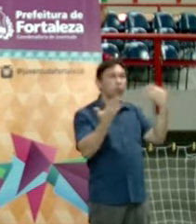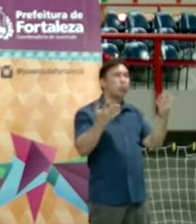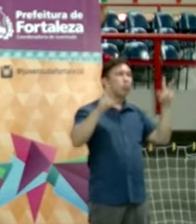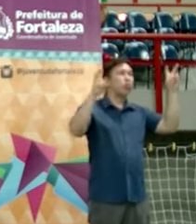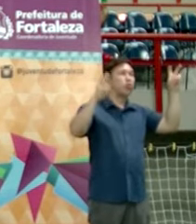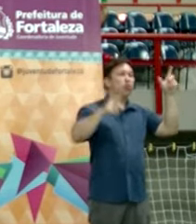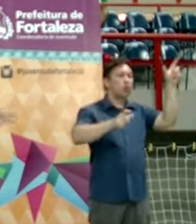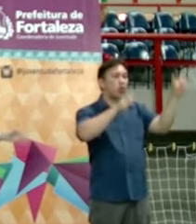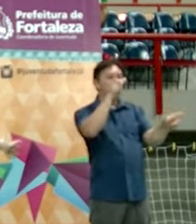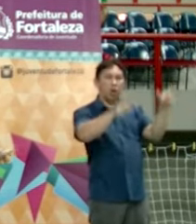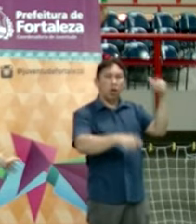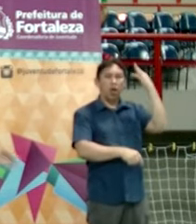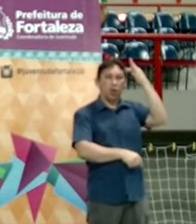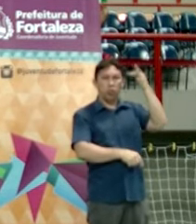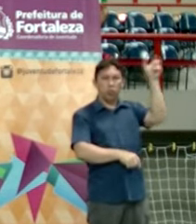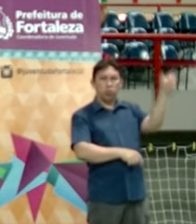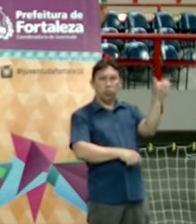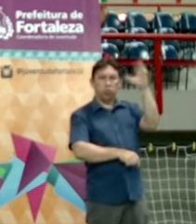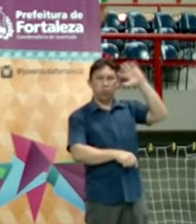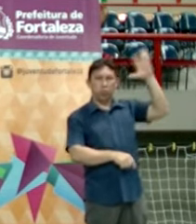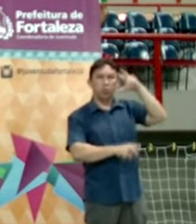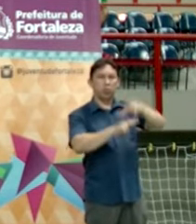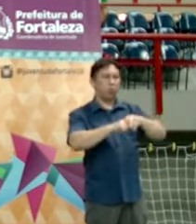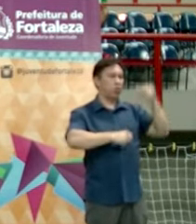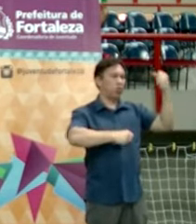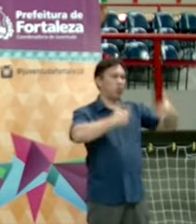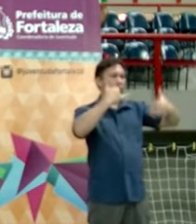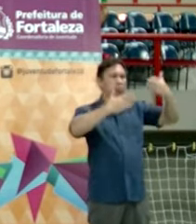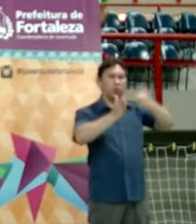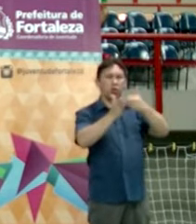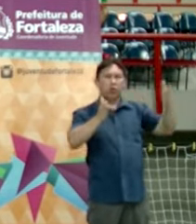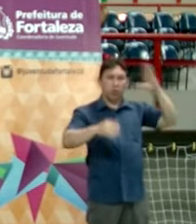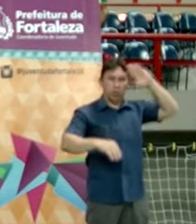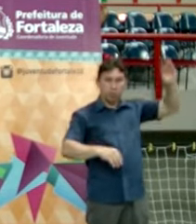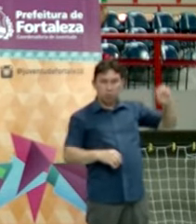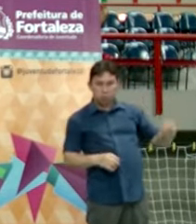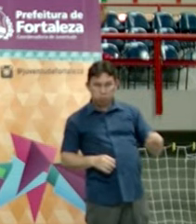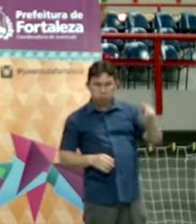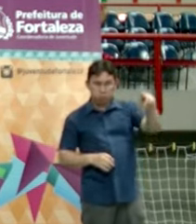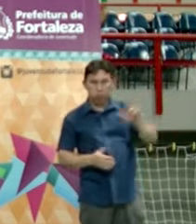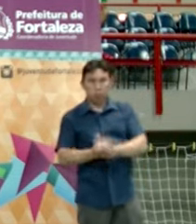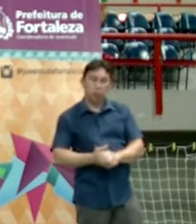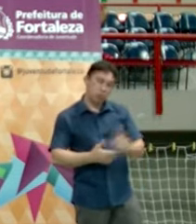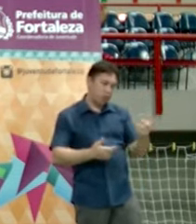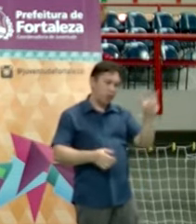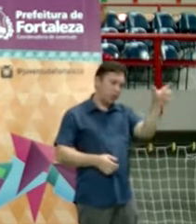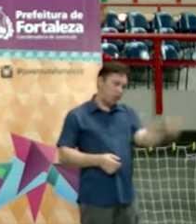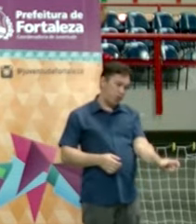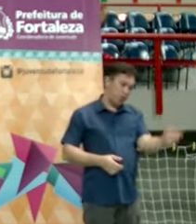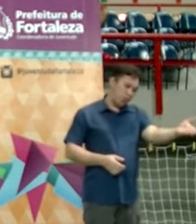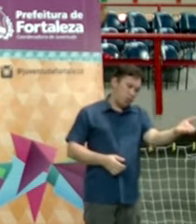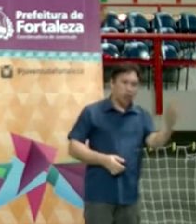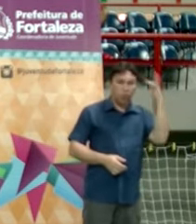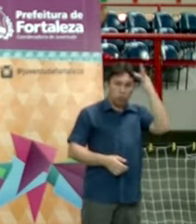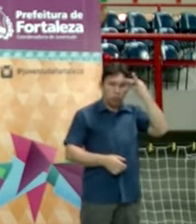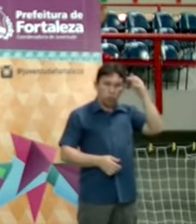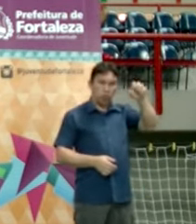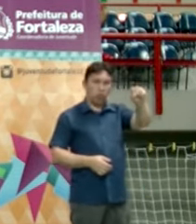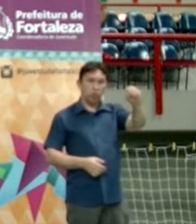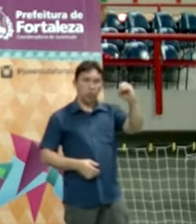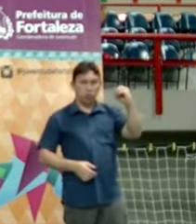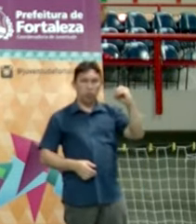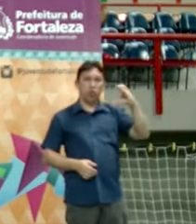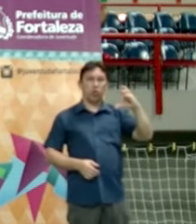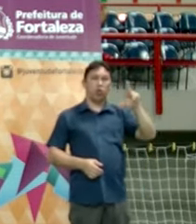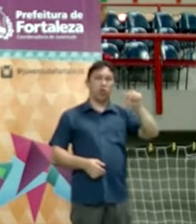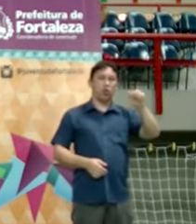não sabe quem é o pensador, por isso que a gente está dando uma passada em tudinho. Tá joia? Pois vamos resolver a questão do Sócrates. Olha lá. A